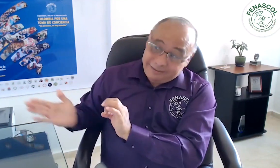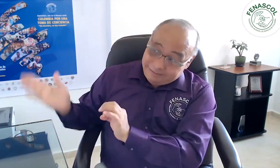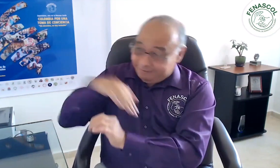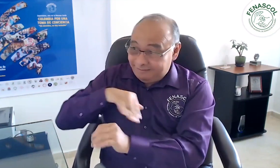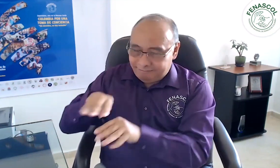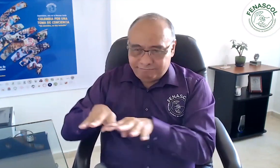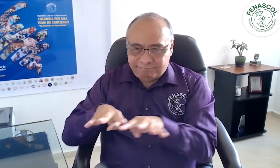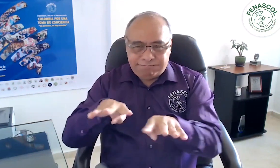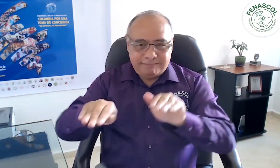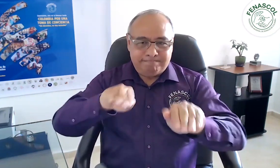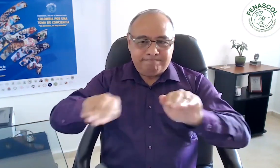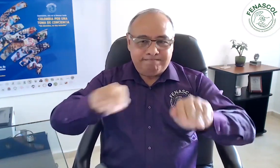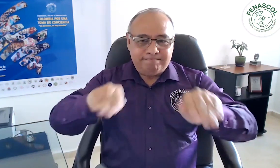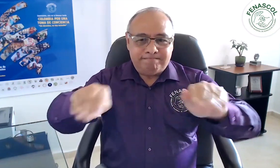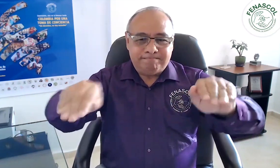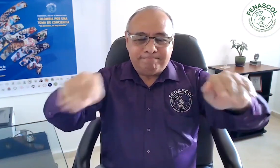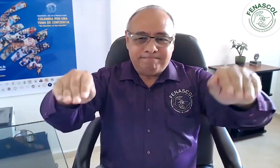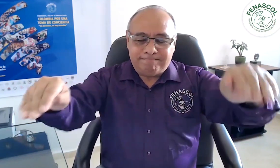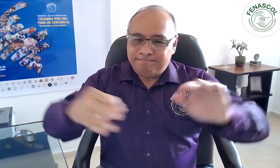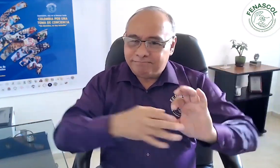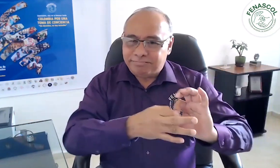Tenemos que unirnos para poder hacer la incidencia que requerimos.